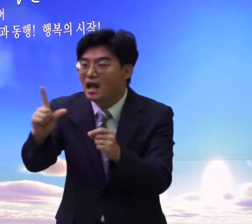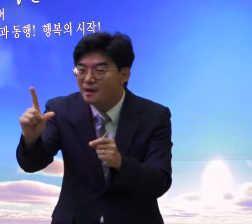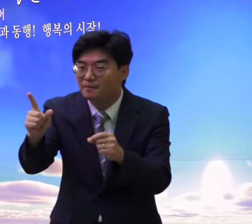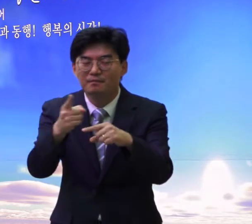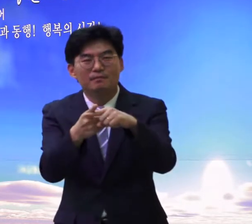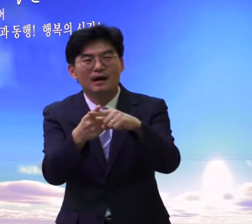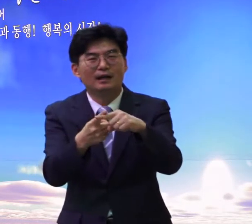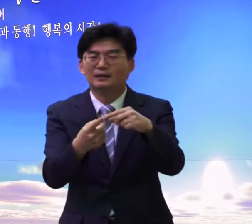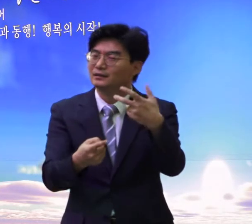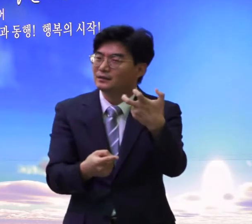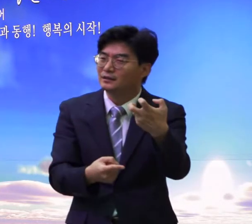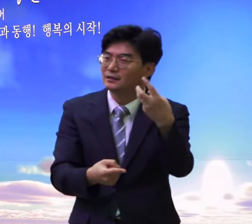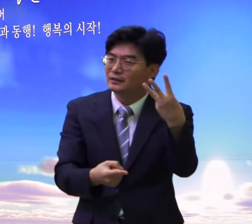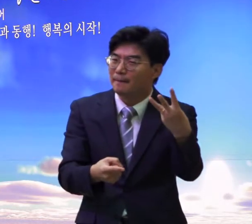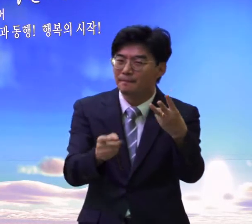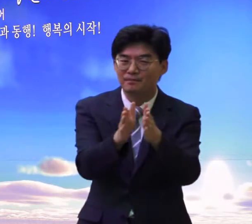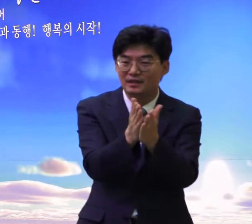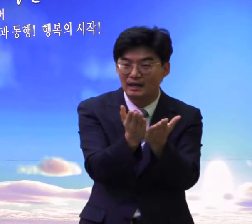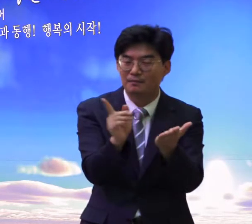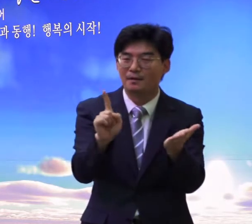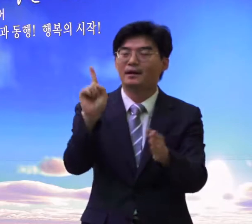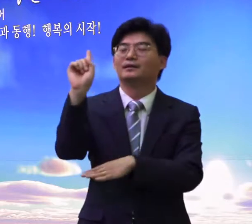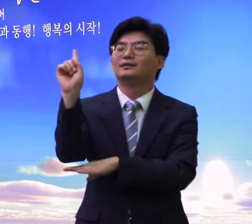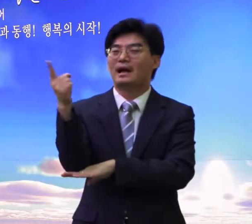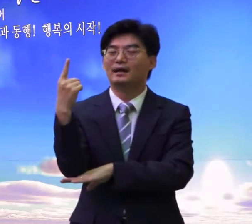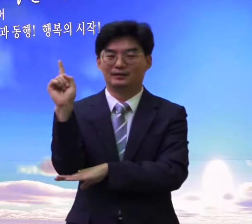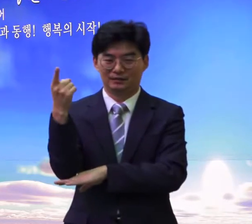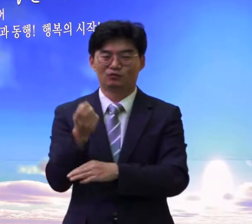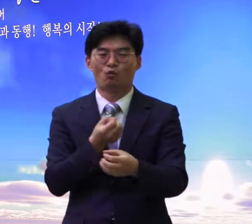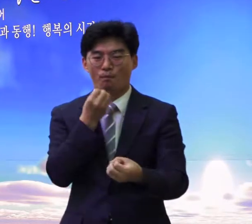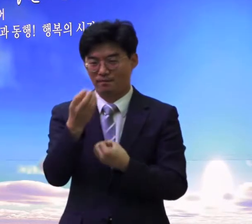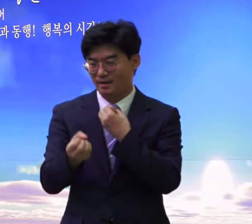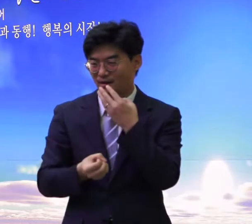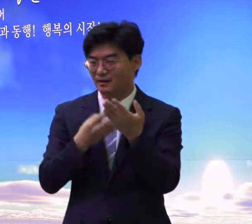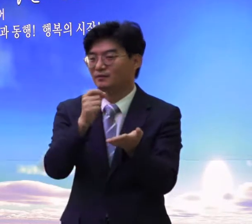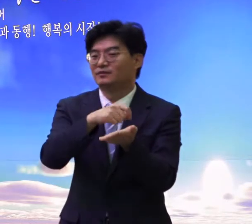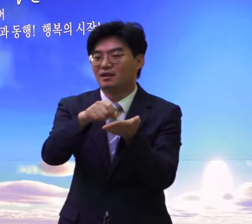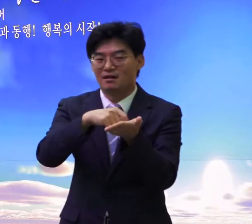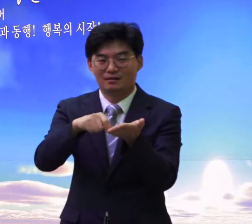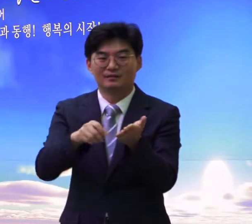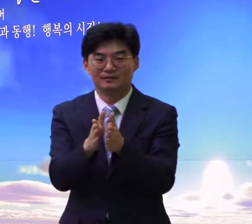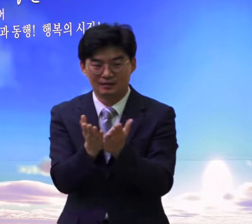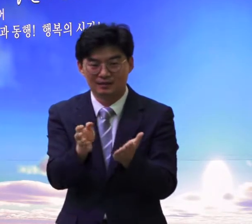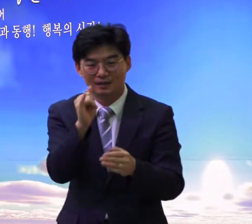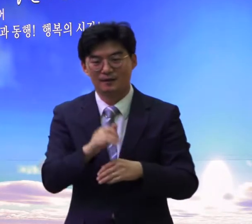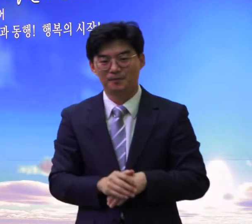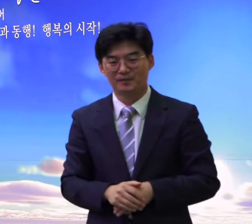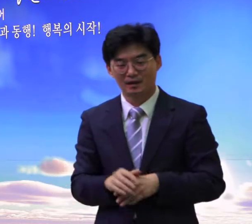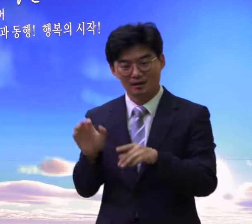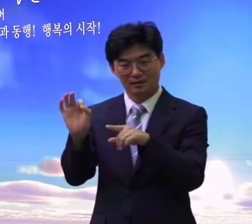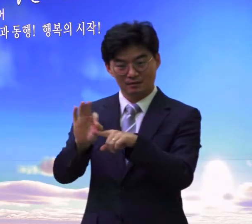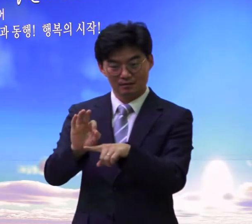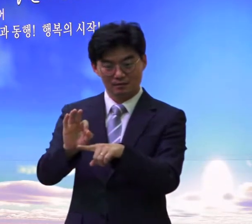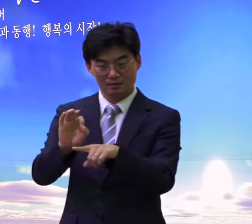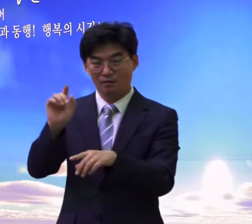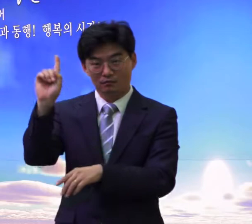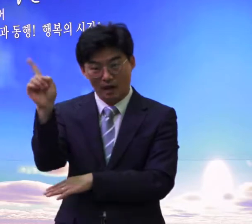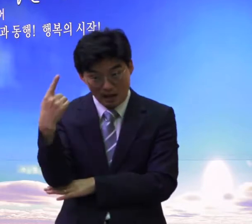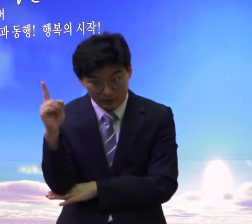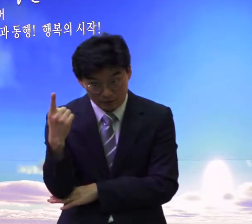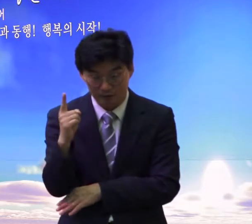되는 73편이 다윗과 관련된 시편들입니다. 다윗이 하나님과 교제했던 그 깊은